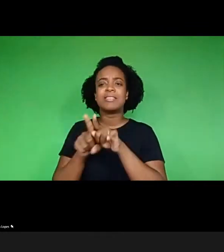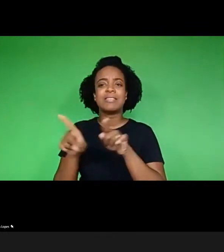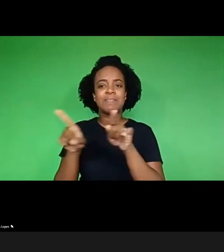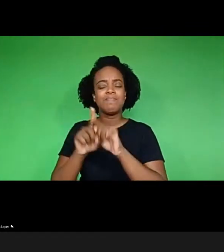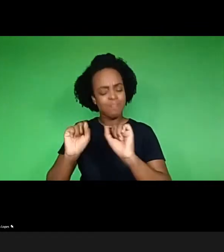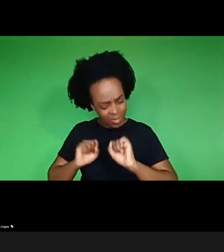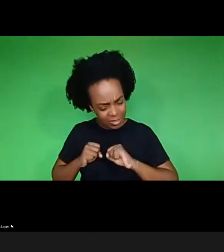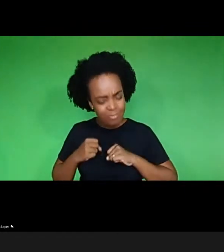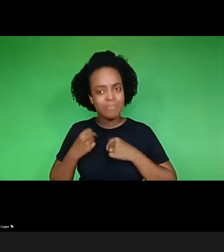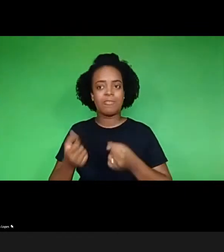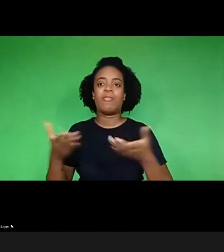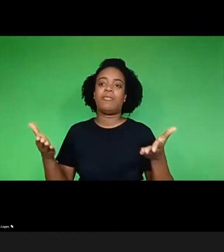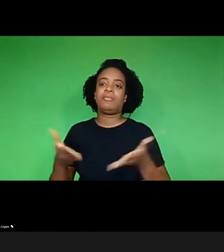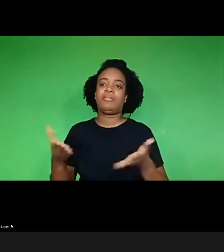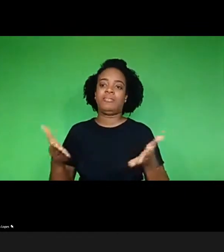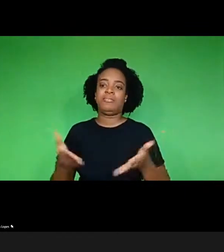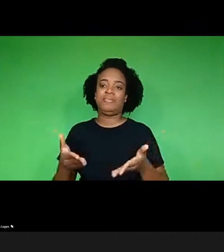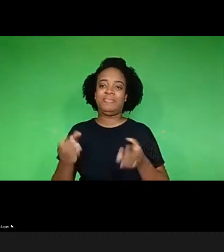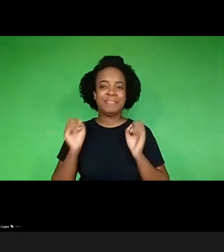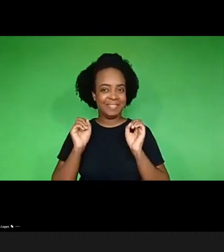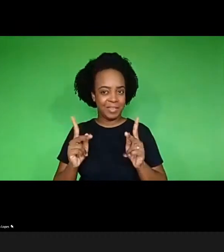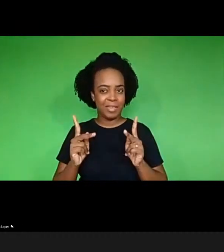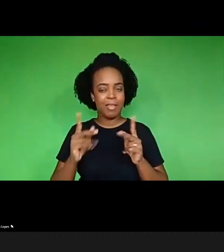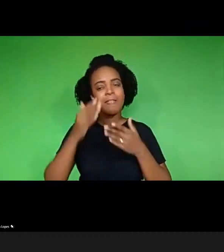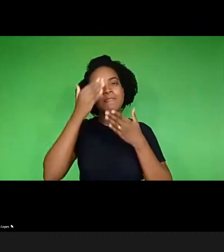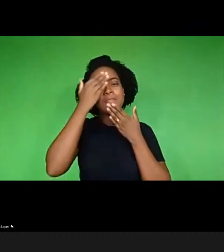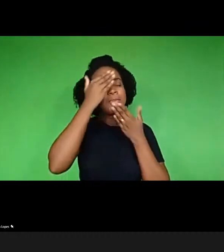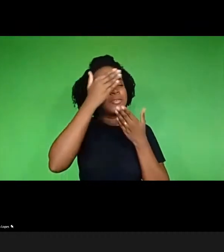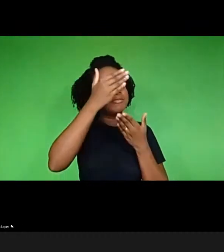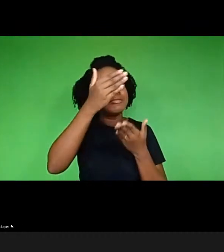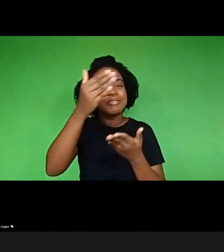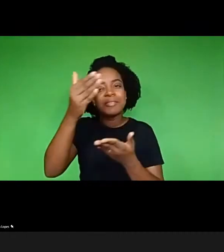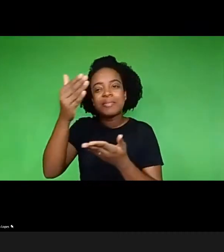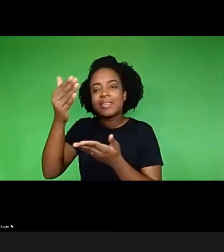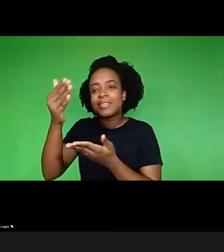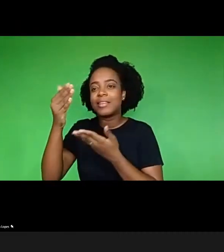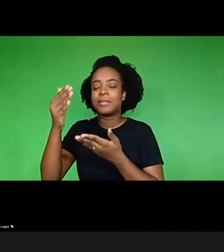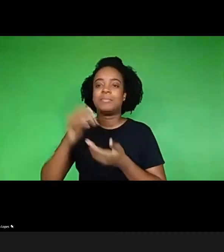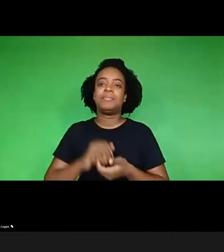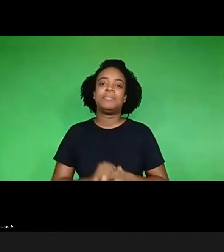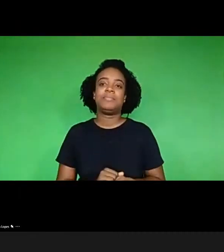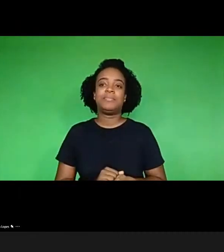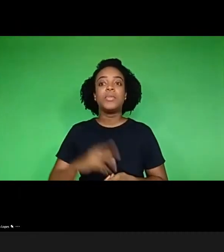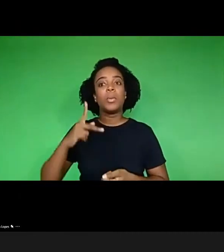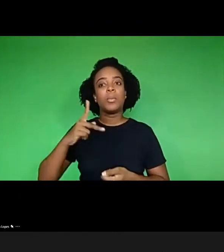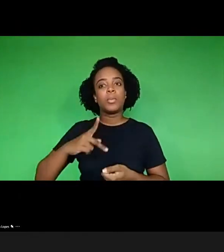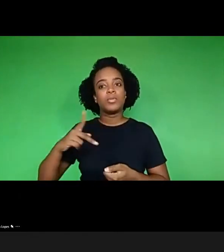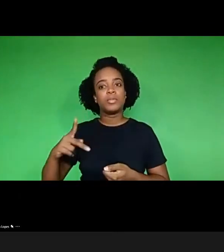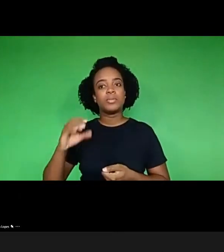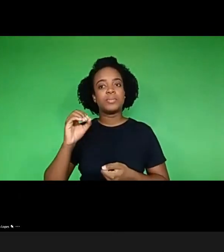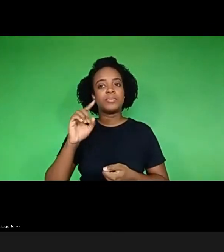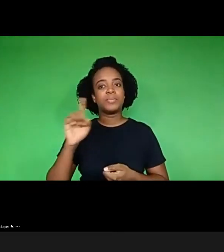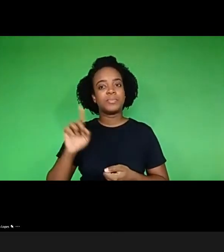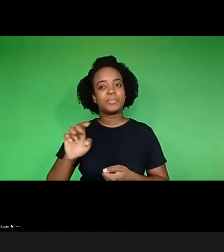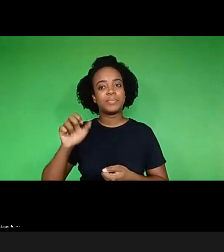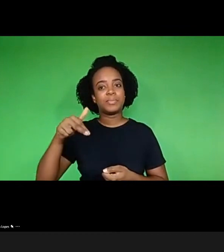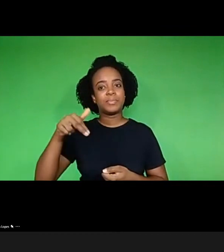neste momento. Tá certo? Muito obrigado a todos. Professora Zenice, quer finalizar alguma